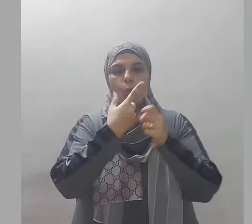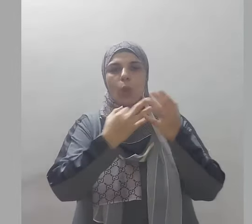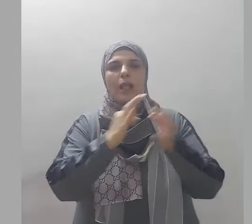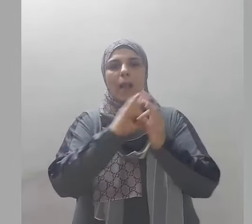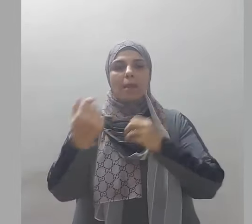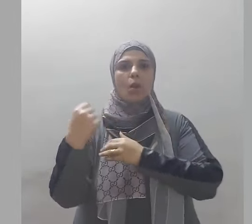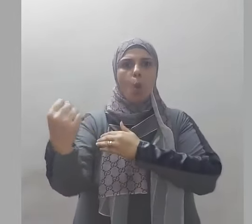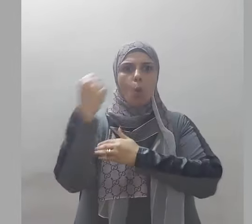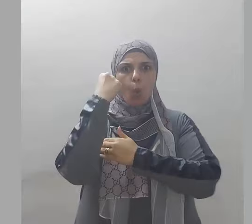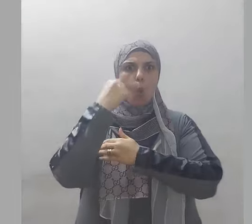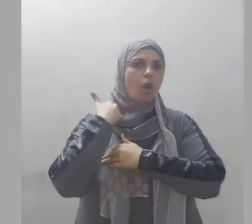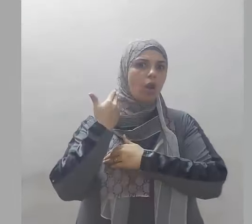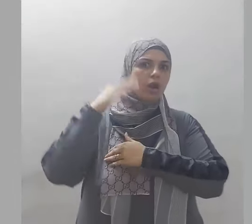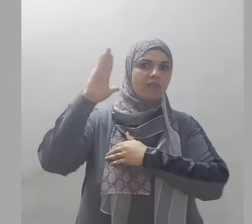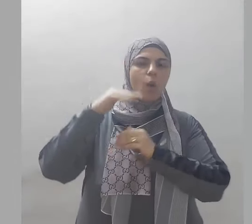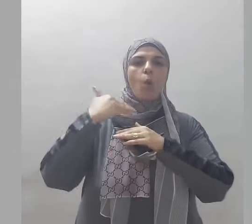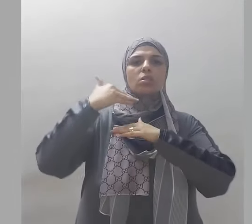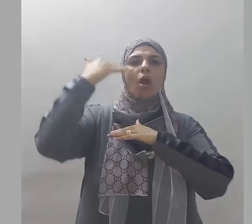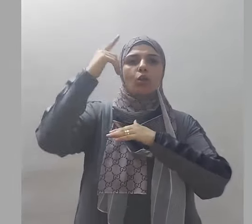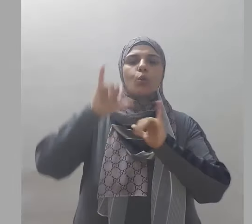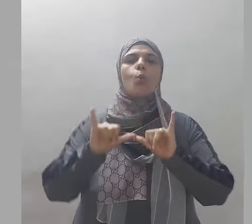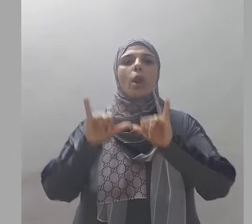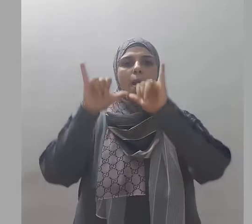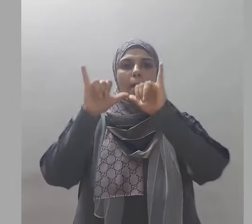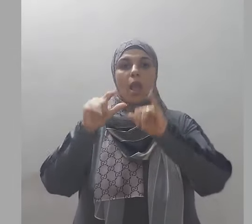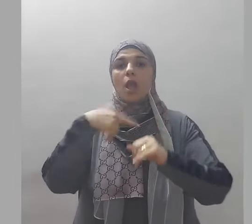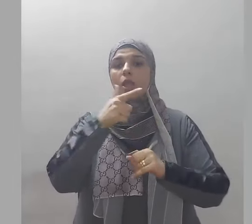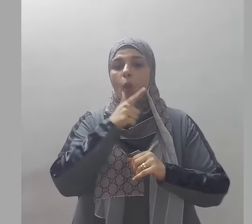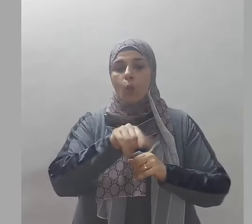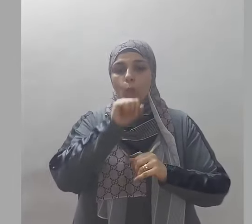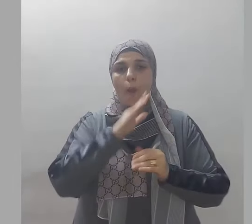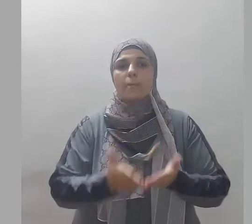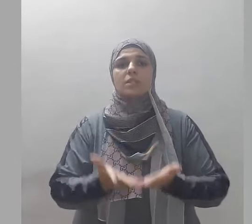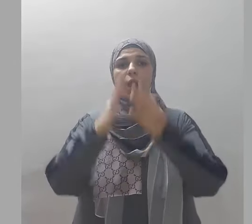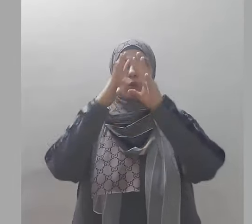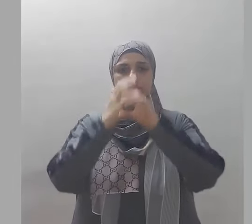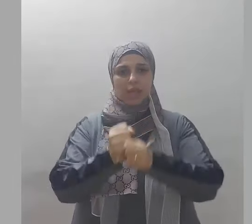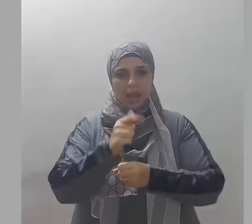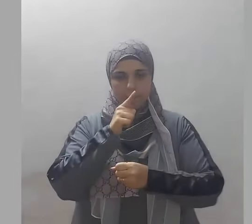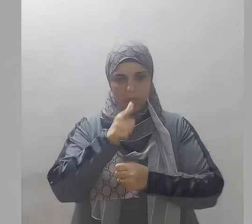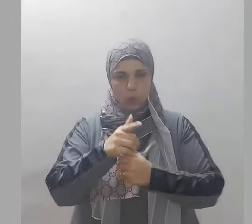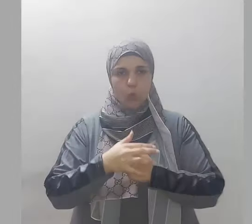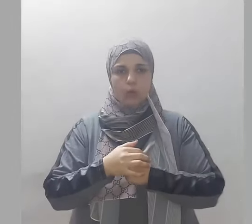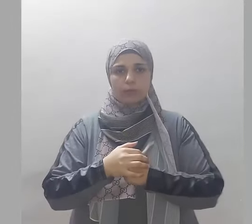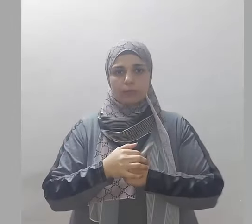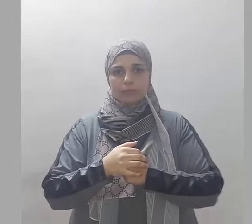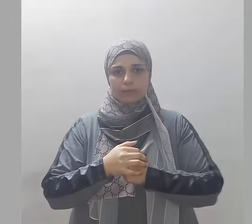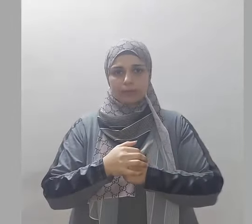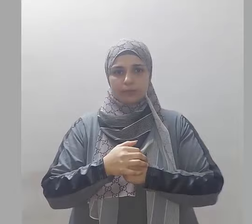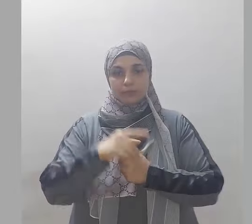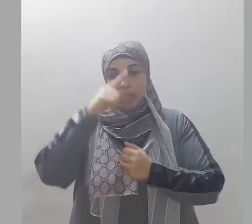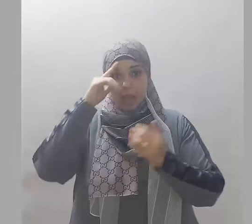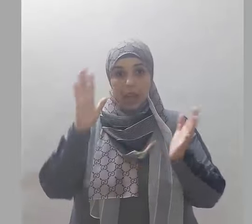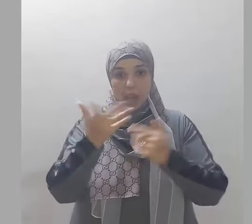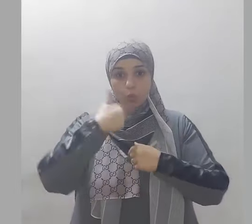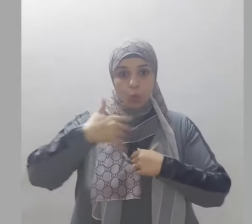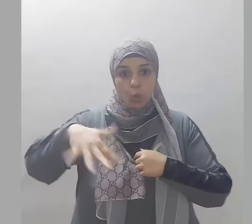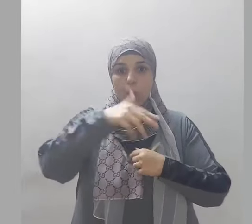والرفعة والتقدم والنماء، حيث يقول نبينا صلى الله عليه وسلم: لو أنكم توكلتم على الله